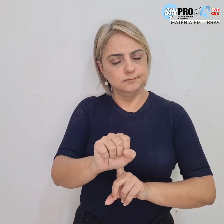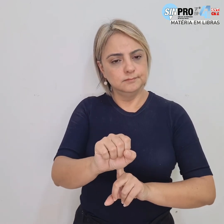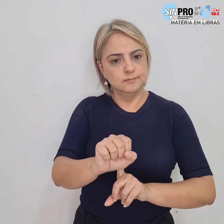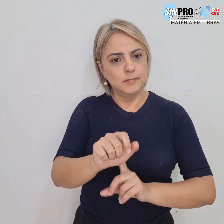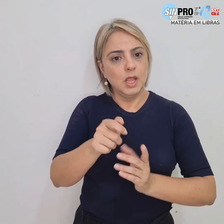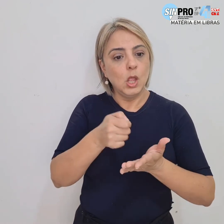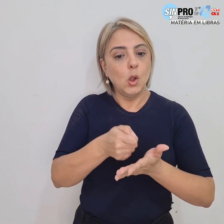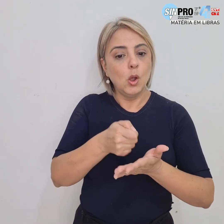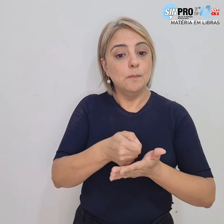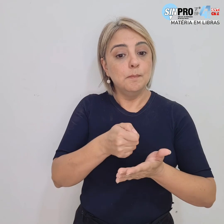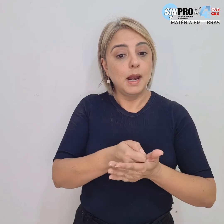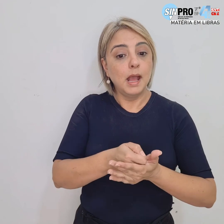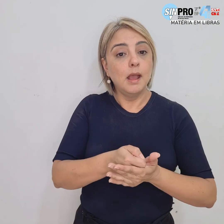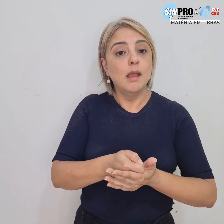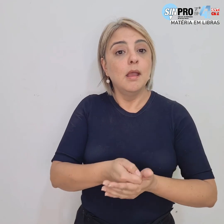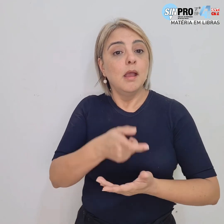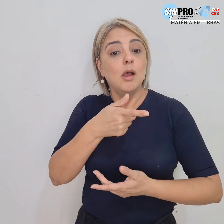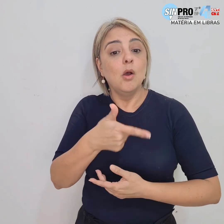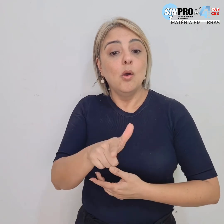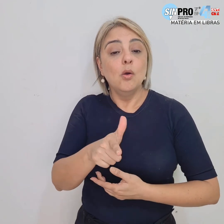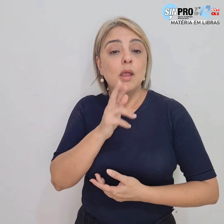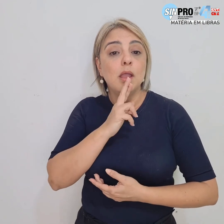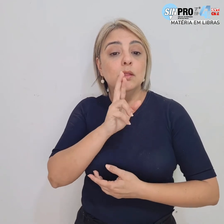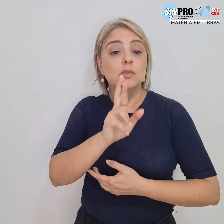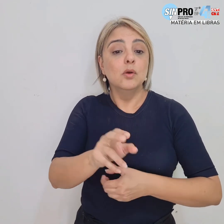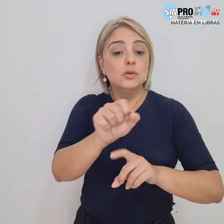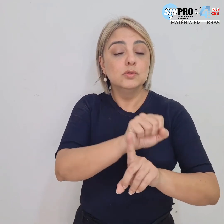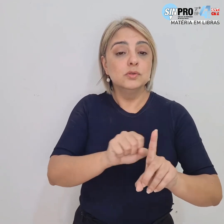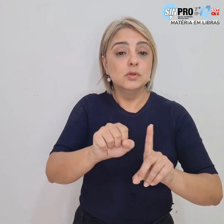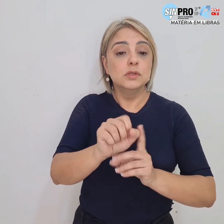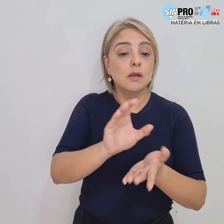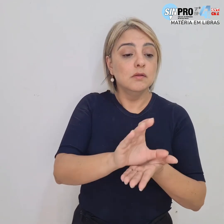cobrar algum tipo de retorno social desse investimento feito.